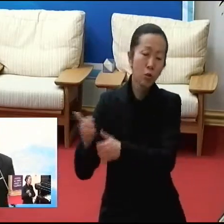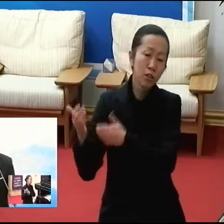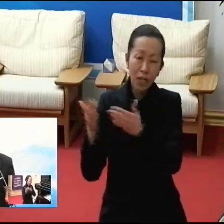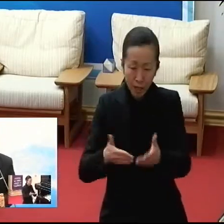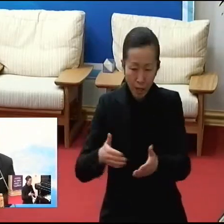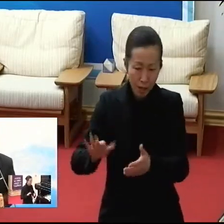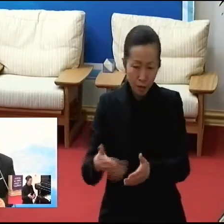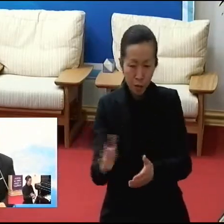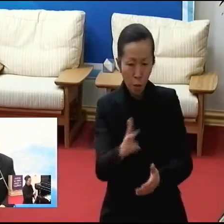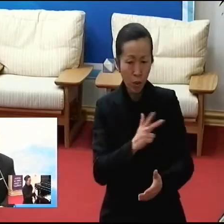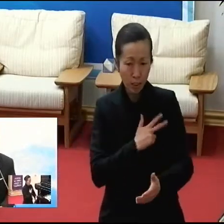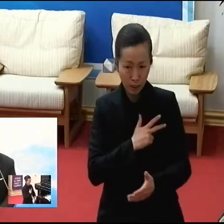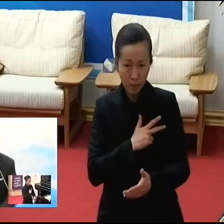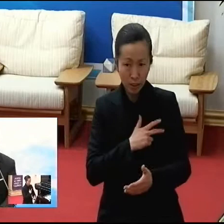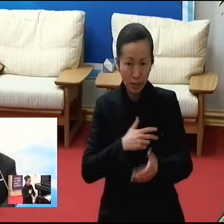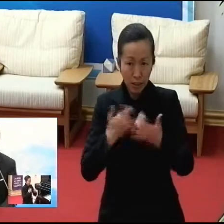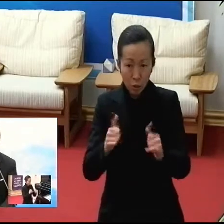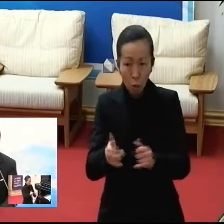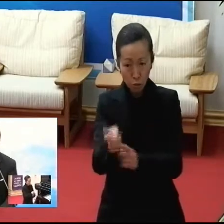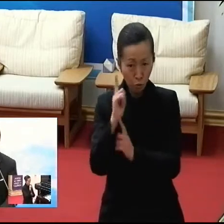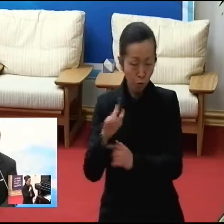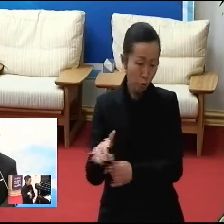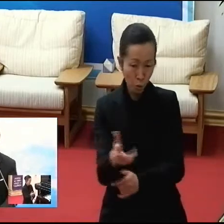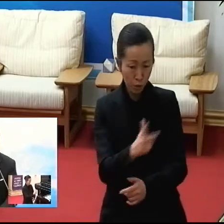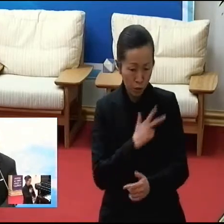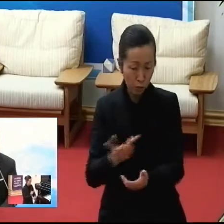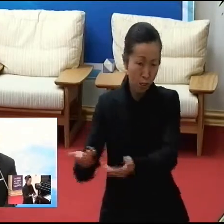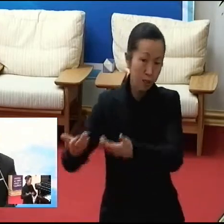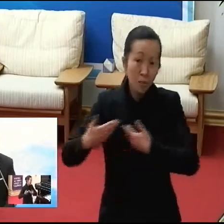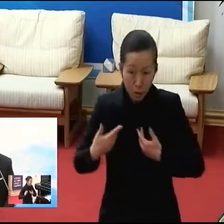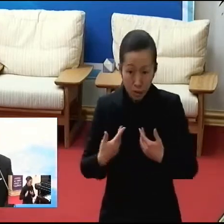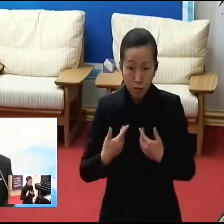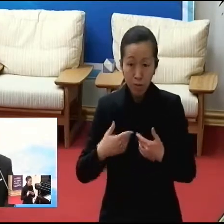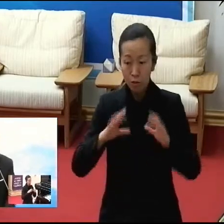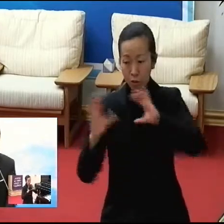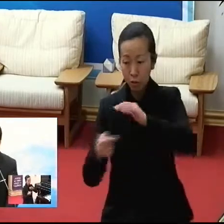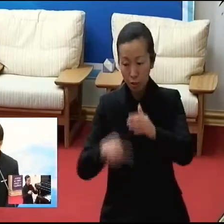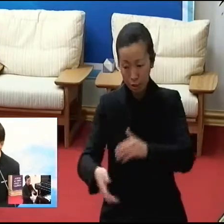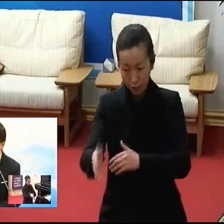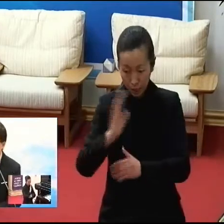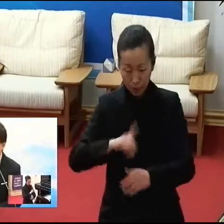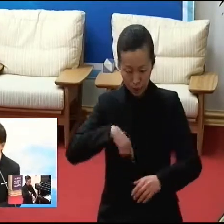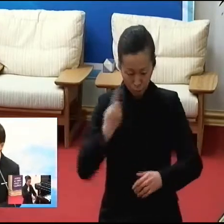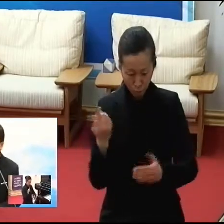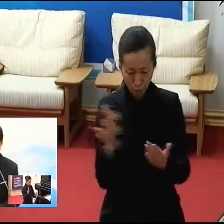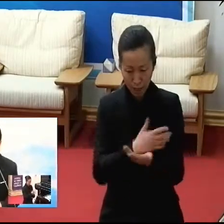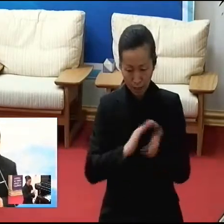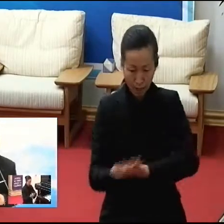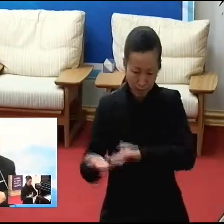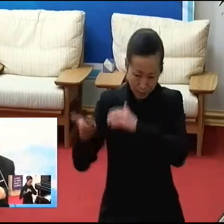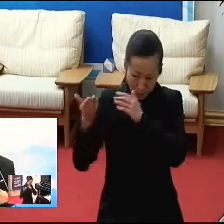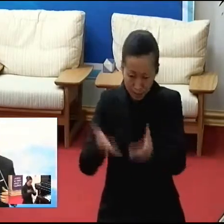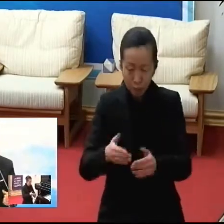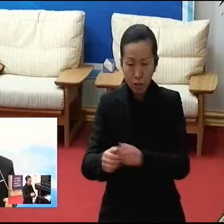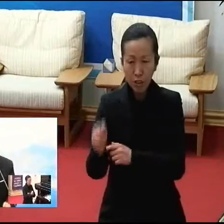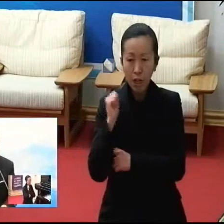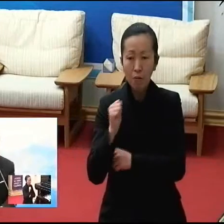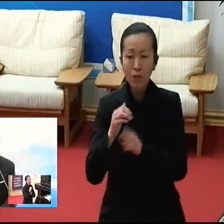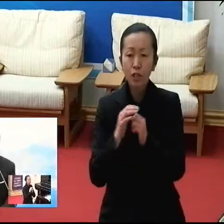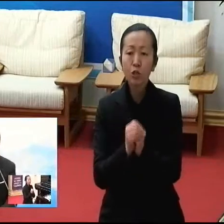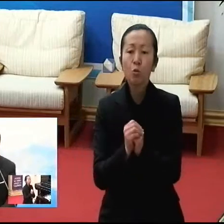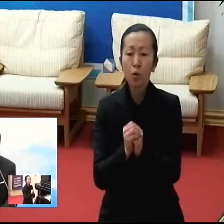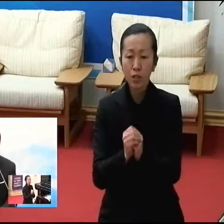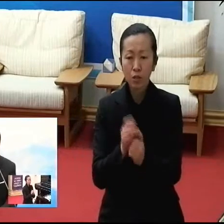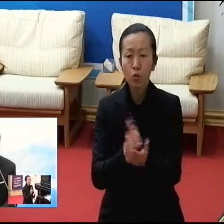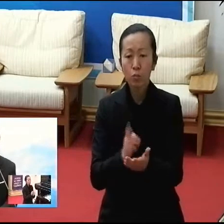이기고 나를 변화시키는 힘은 기도밖에 없습니다. そして世の中に勝って自分を変化させる力は祈りのみです。 복음을 누리는 기도,